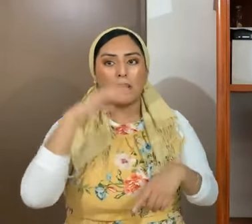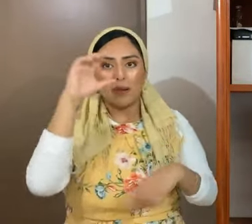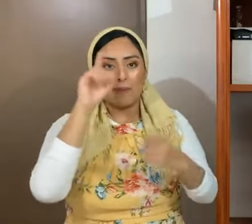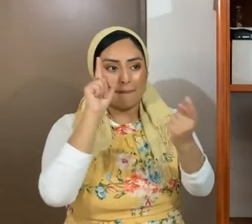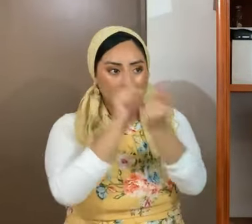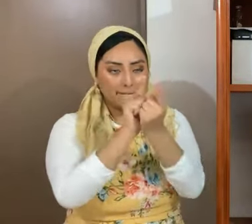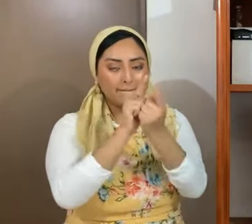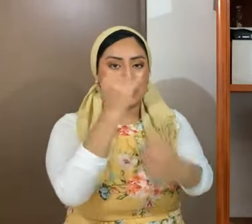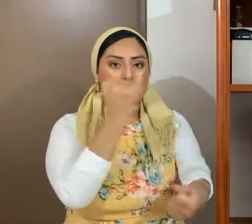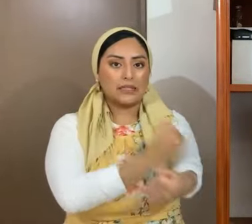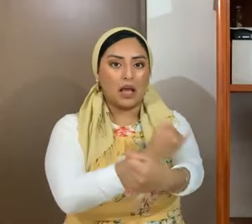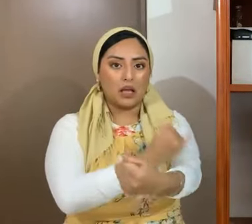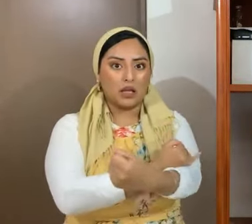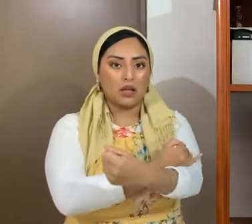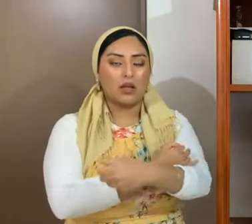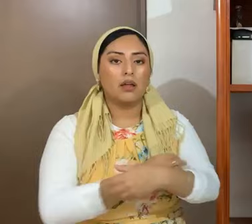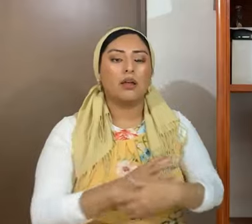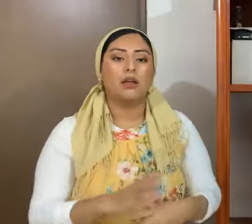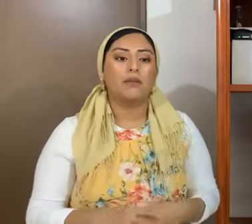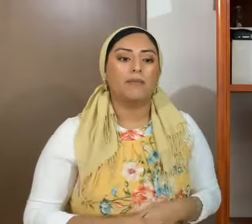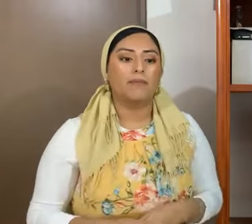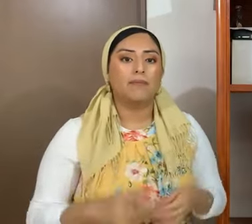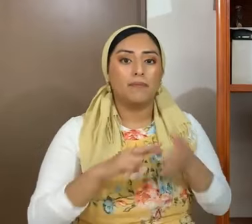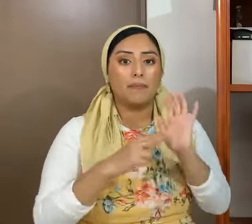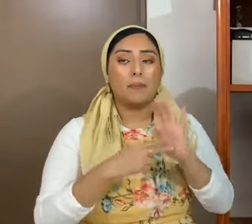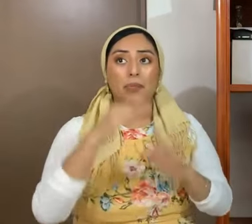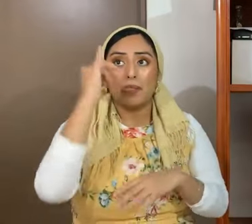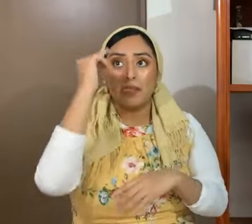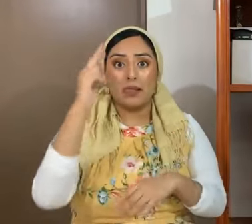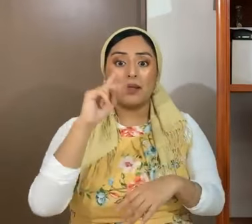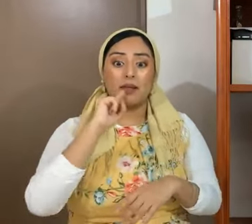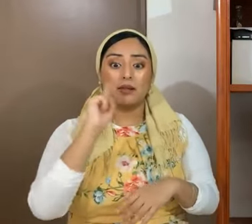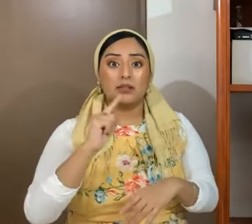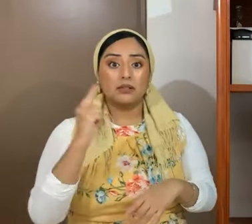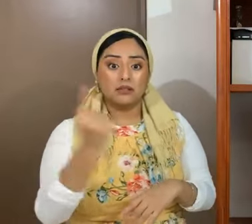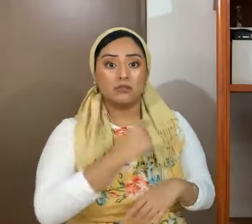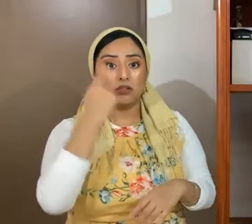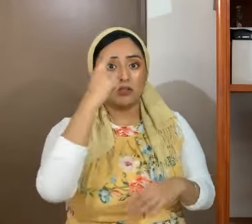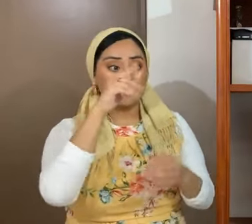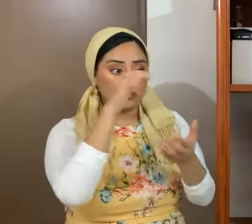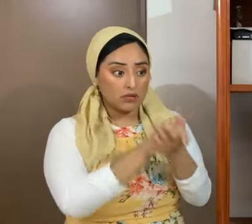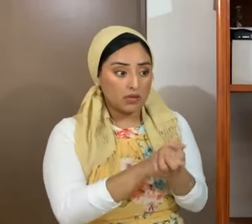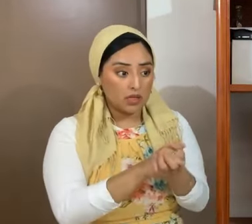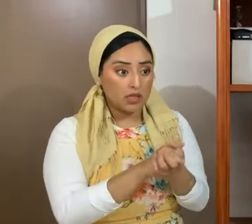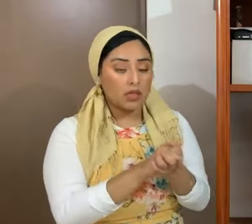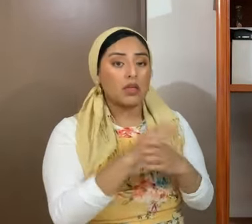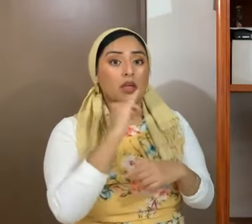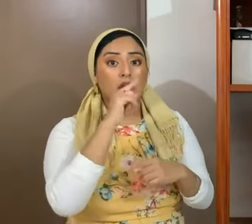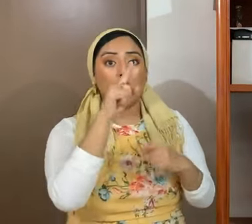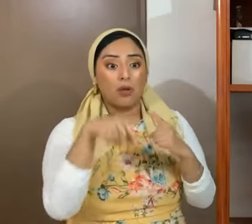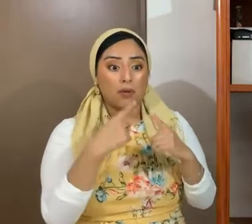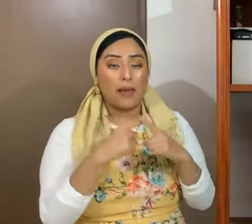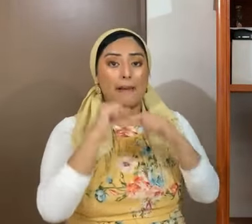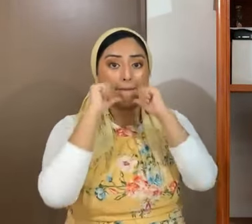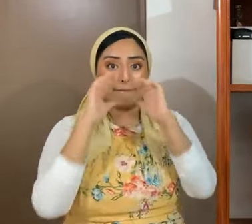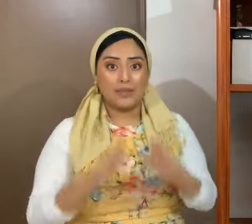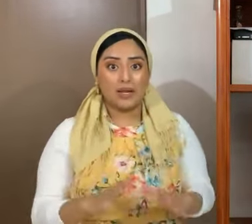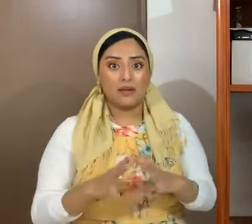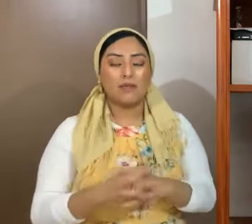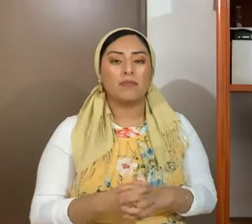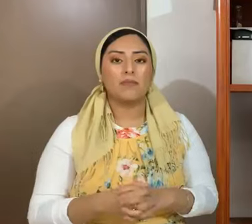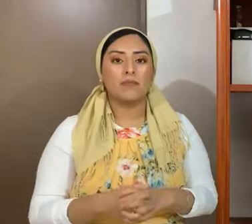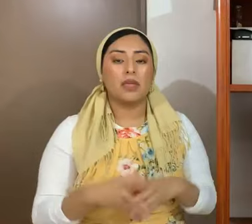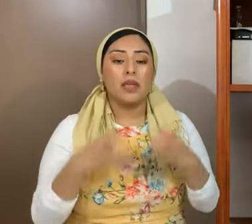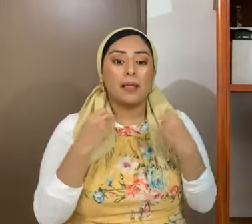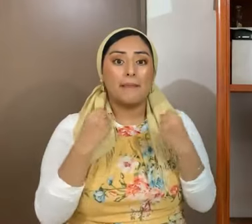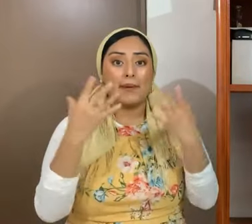pacto, porque en este caso, es Yahweh quien nos está llamando para la boda, entonces es cuando vienen las bendiciones.